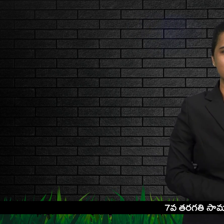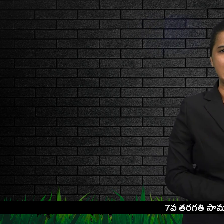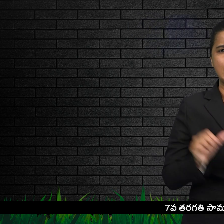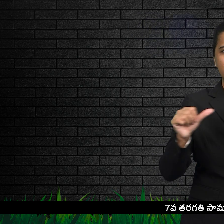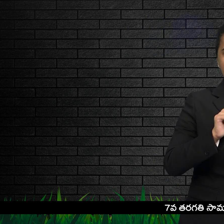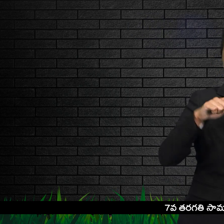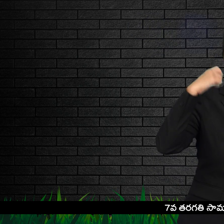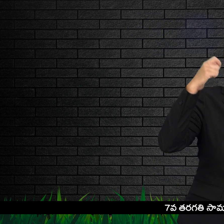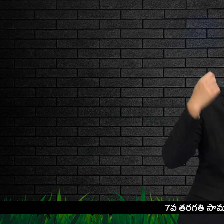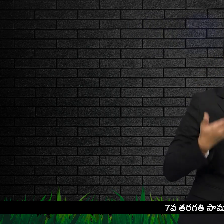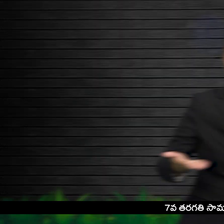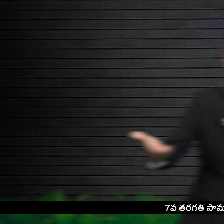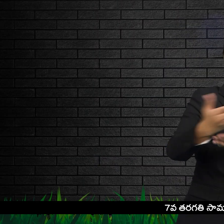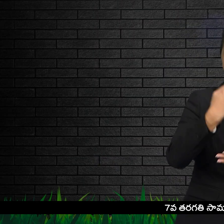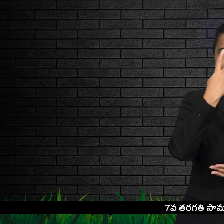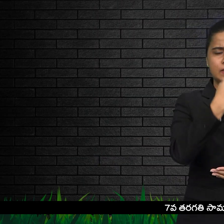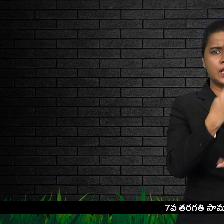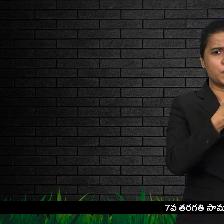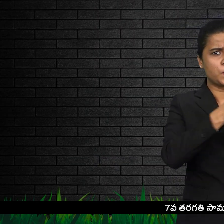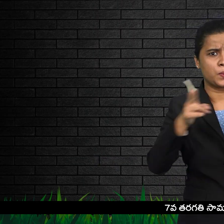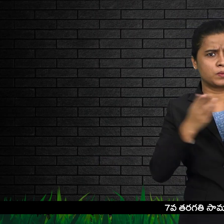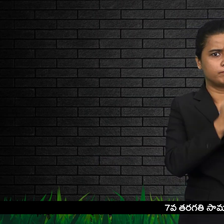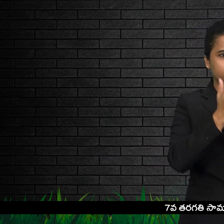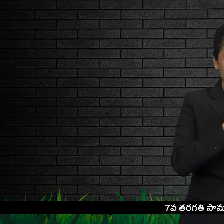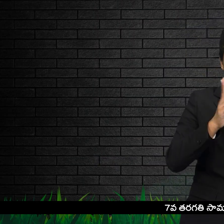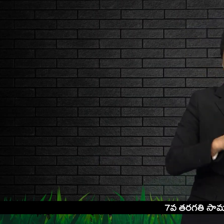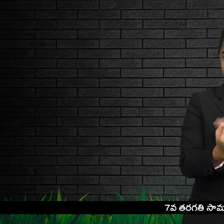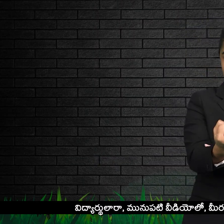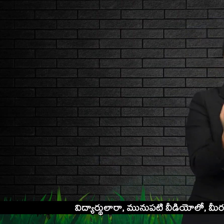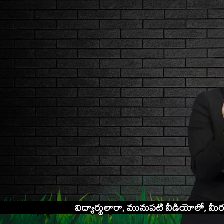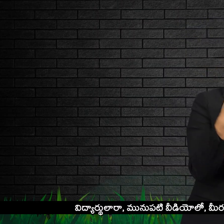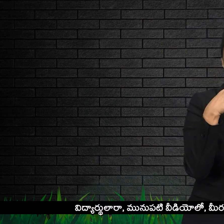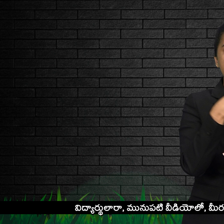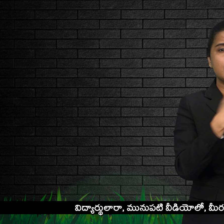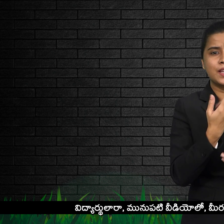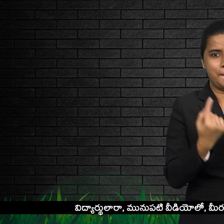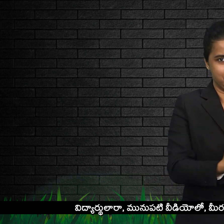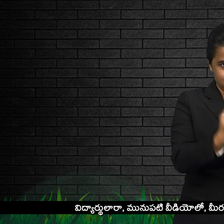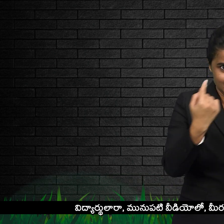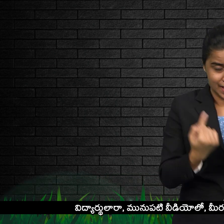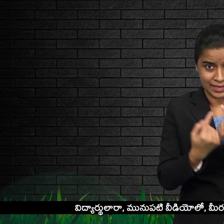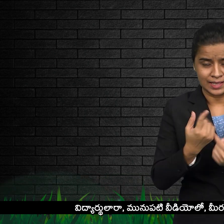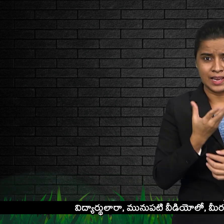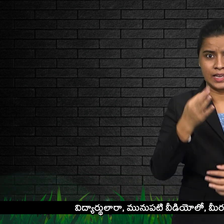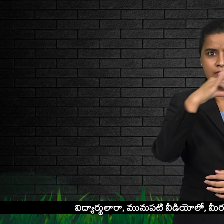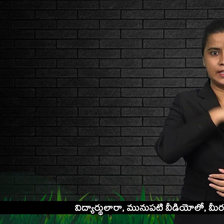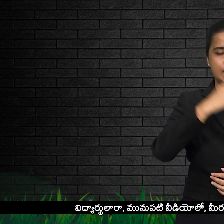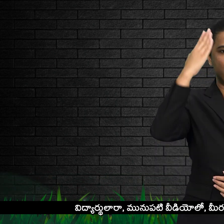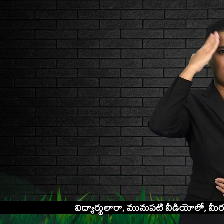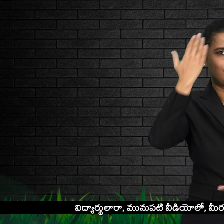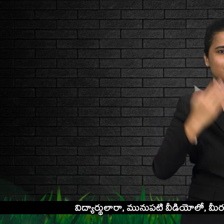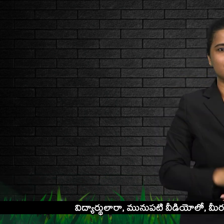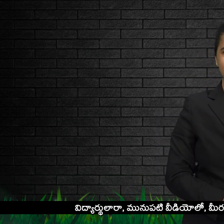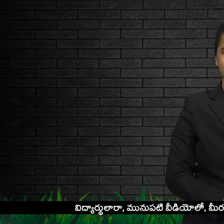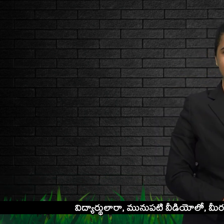తరగతి సామాన్య శాస్త్రమునకు స్వాగతం. విద్యార్థులారా, మునుపటి వీడియోలో మీరందరూ మొక్కలలో వివిధ రకాల పోషణను